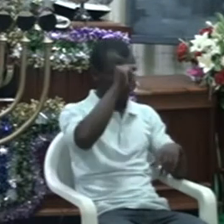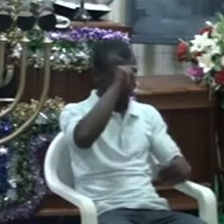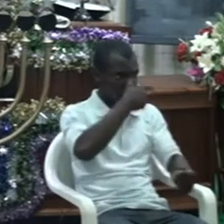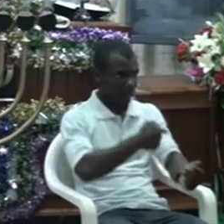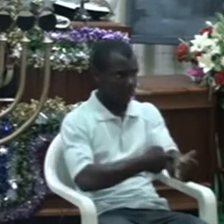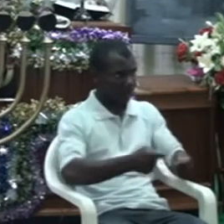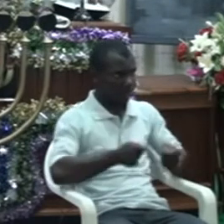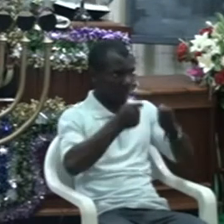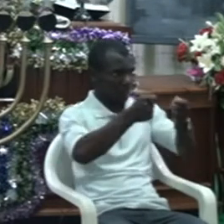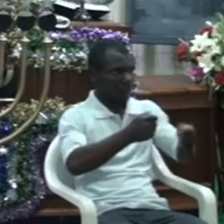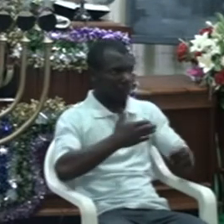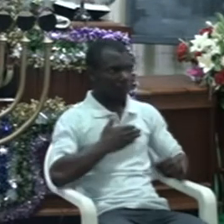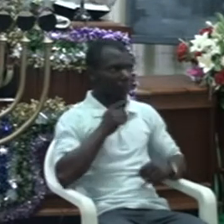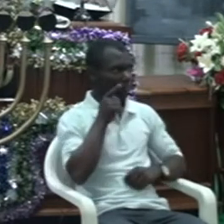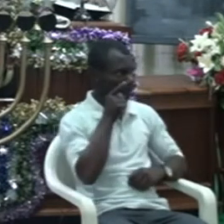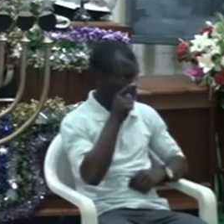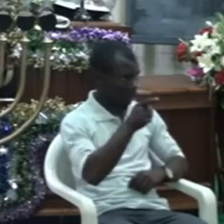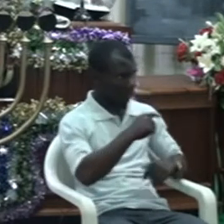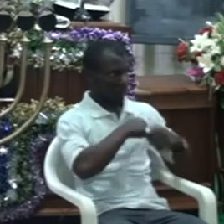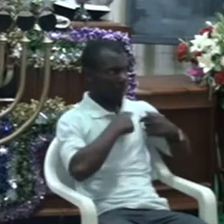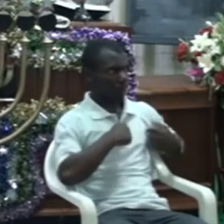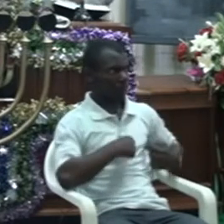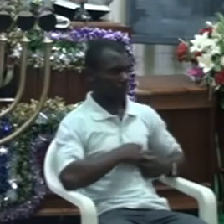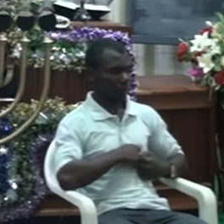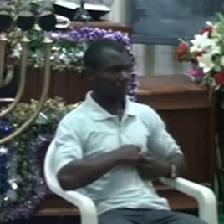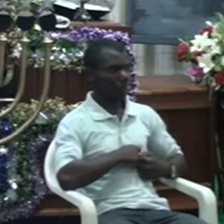wangu, donne-moi ton cœur. Nipe moyo wako.